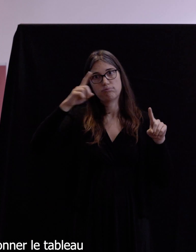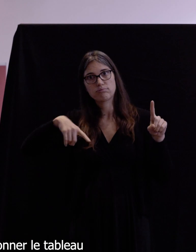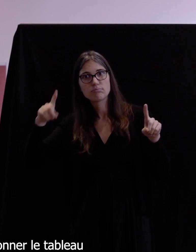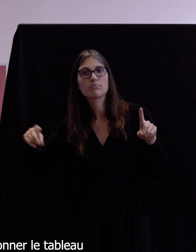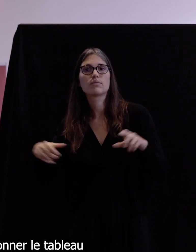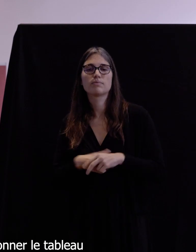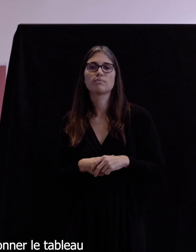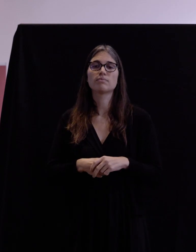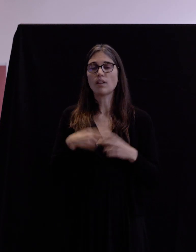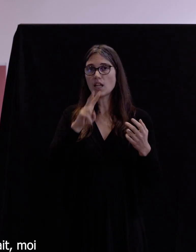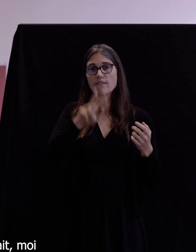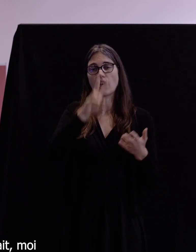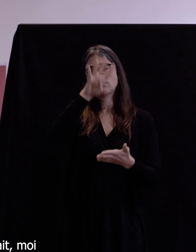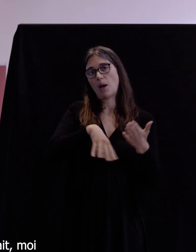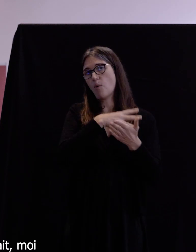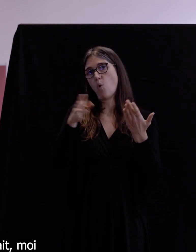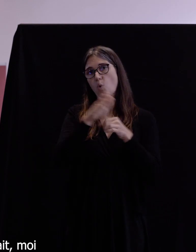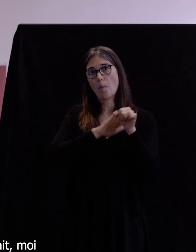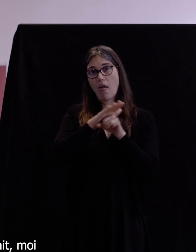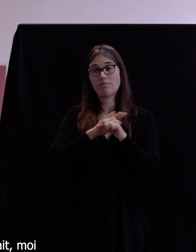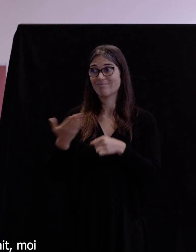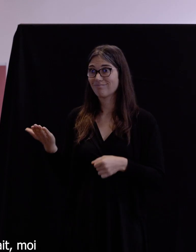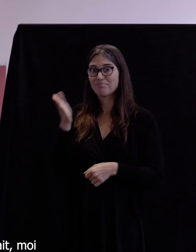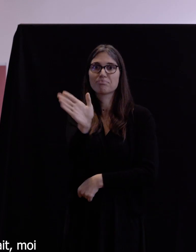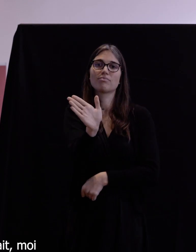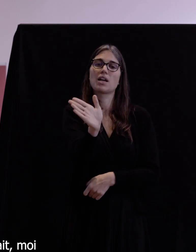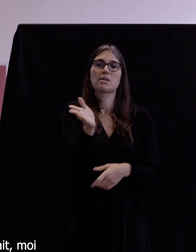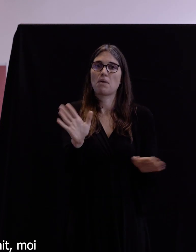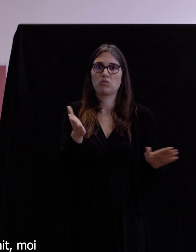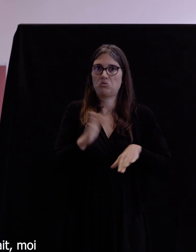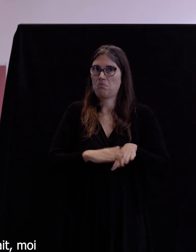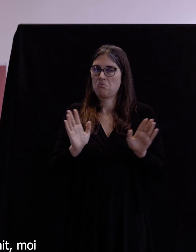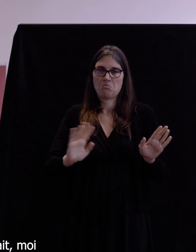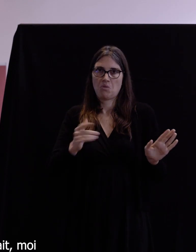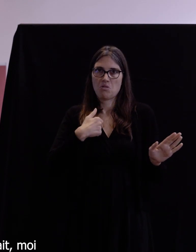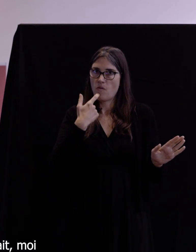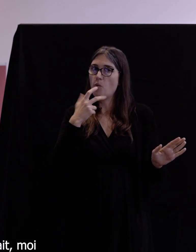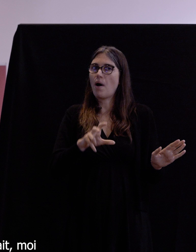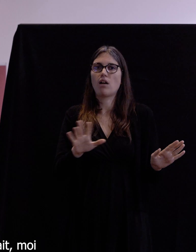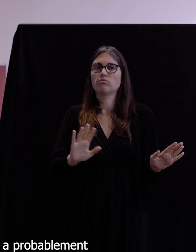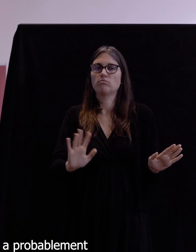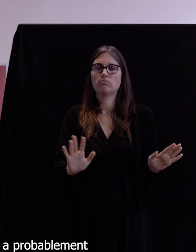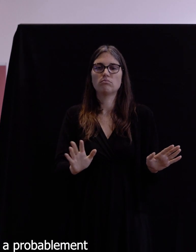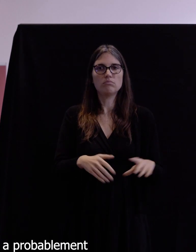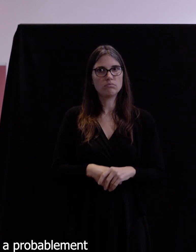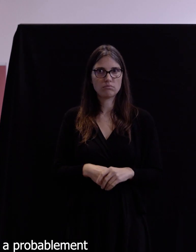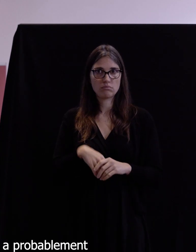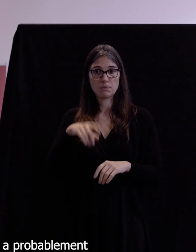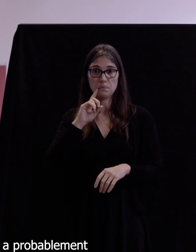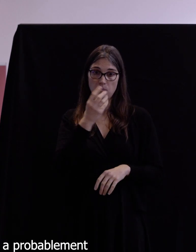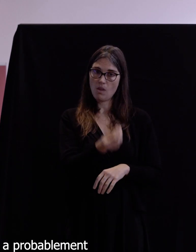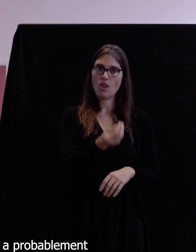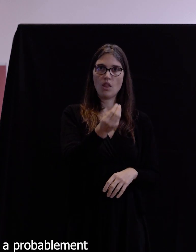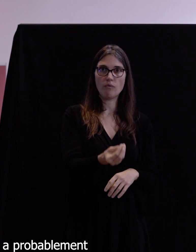donner le tableau le plus complet, mais en fait, moi je ne donne pas de pronostic à ces enfants, parce qu'en fait, il